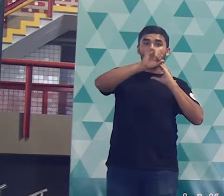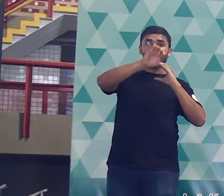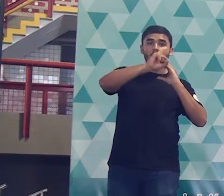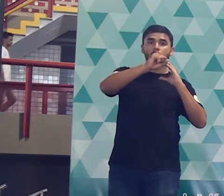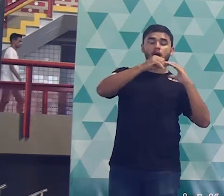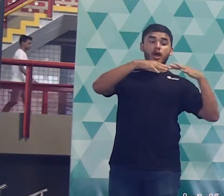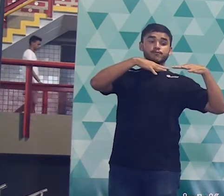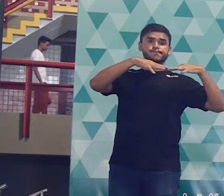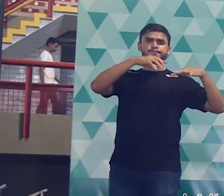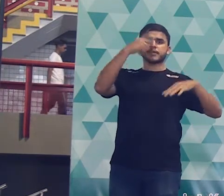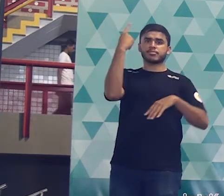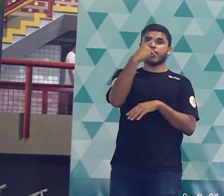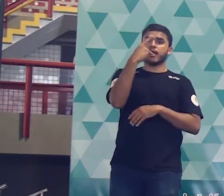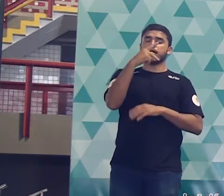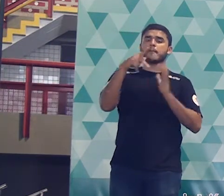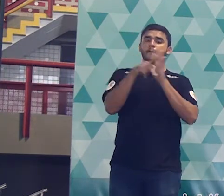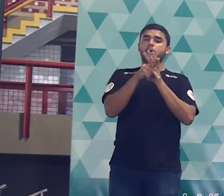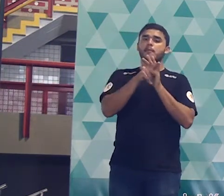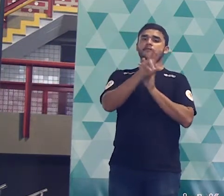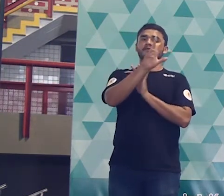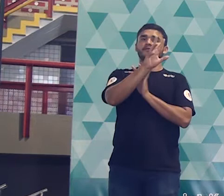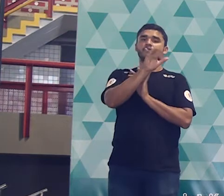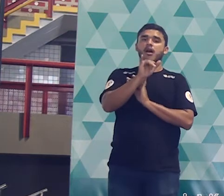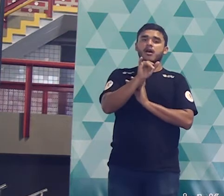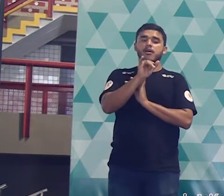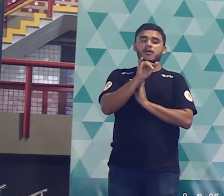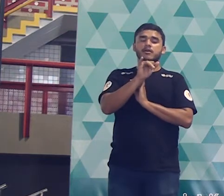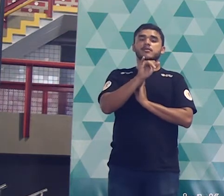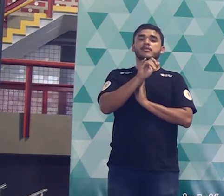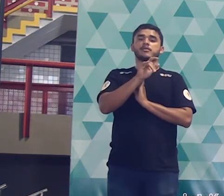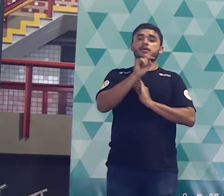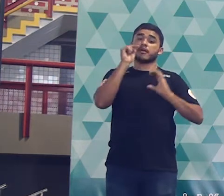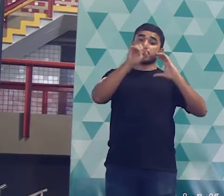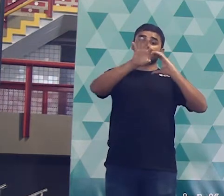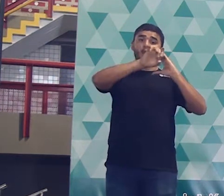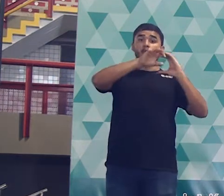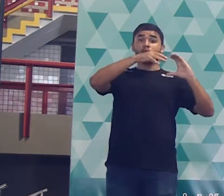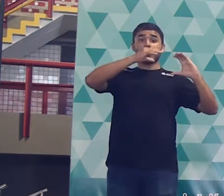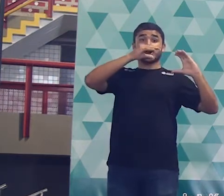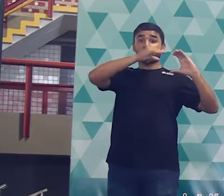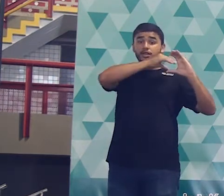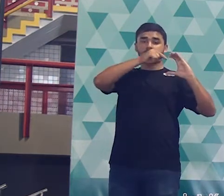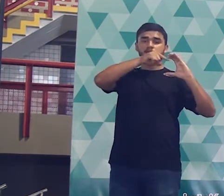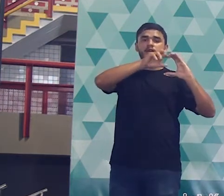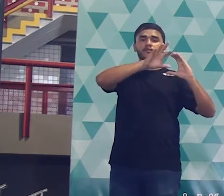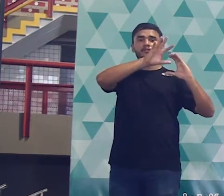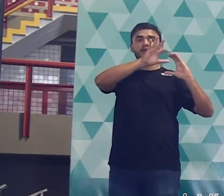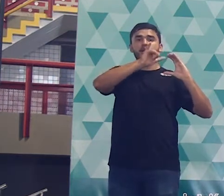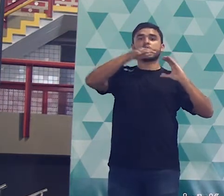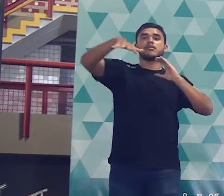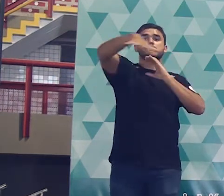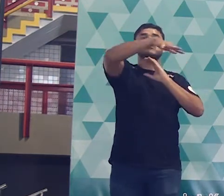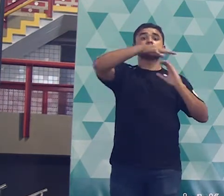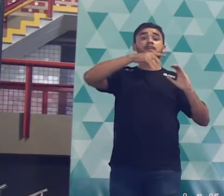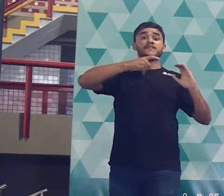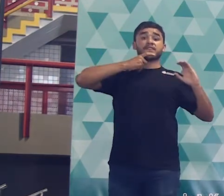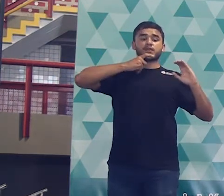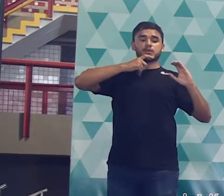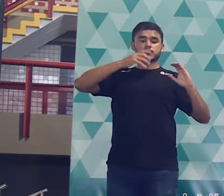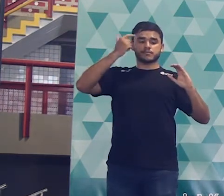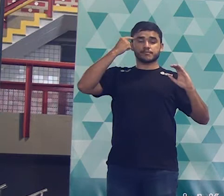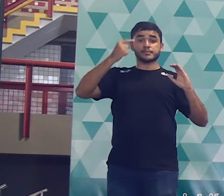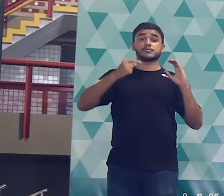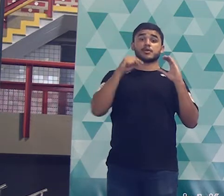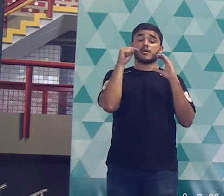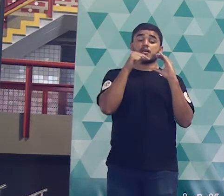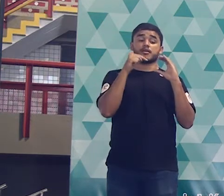está roubando um pouquinho de calor, é uma transformação do tipo endotérmica. De novo, do sólido para o líquido, ele roubou um pouquinho de